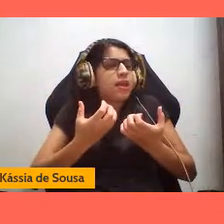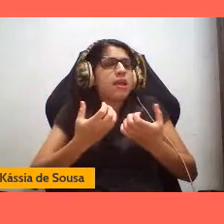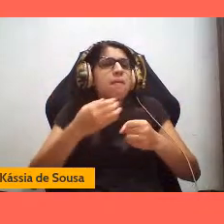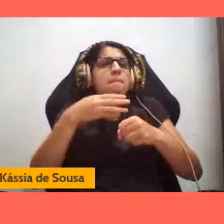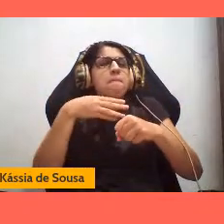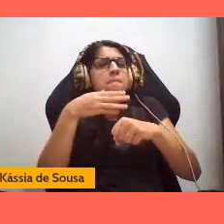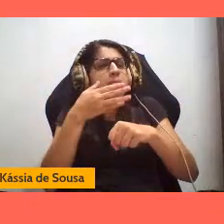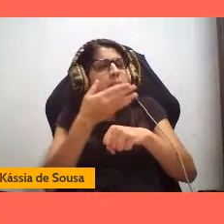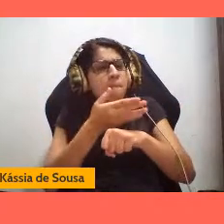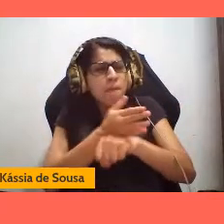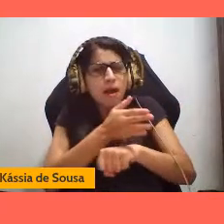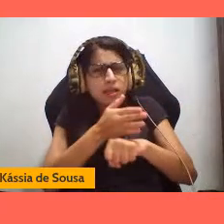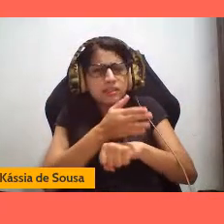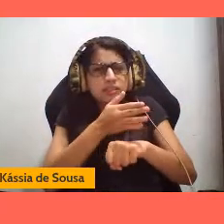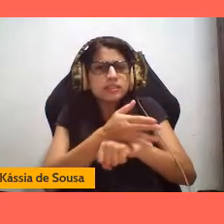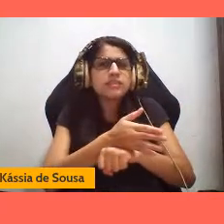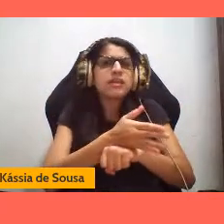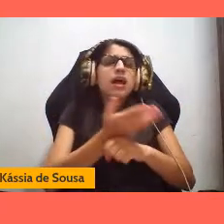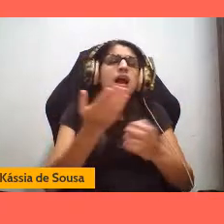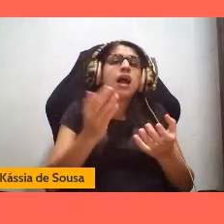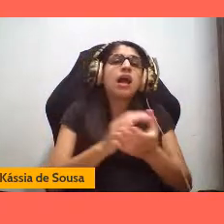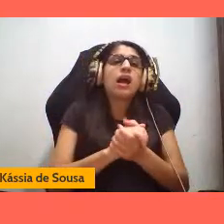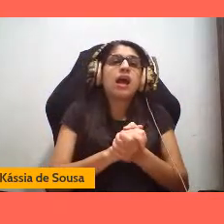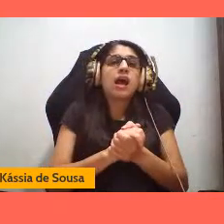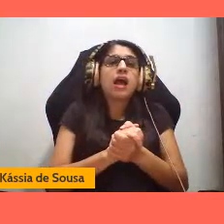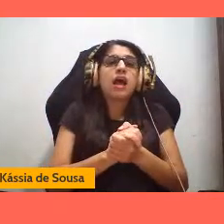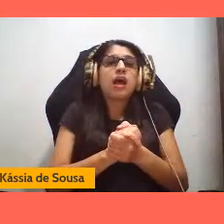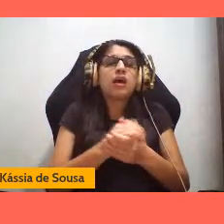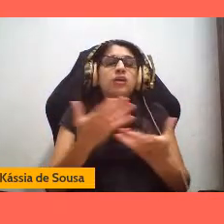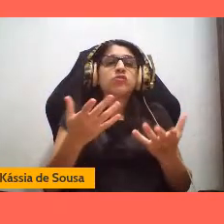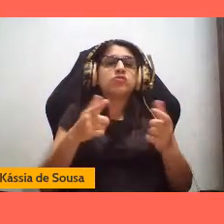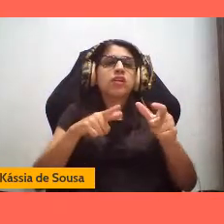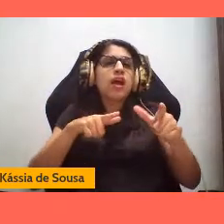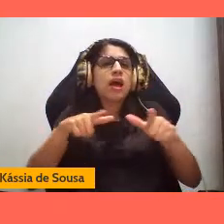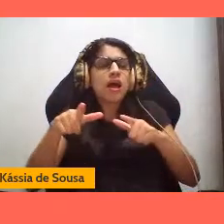Então, encher os olhos, ver os meus colegas, ver trabalhos assim,